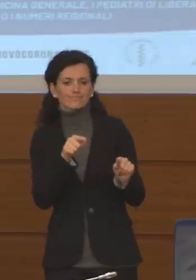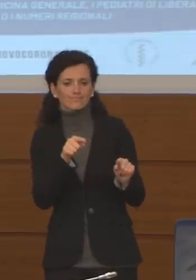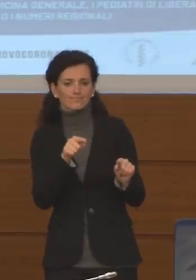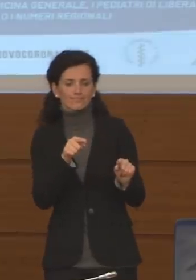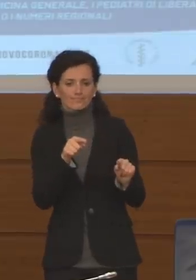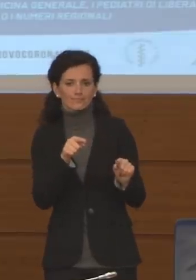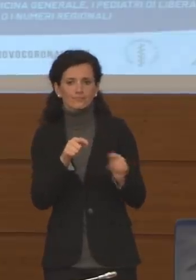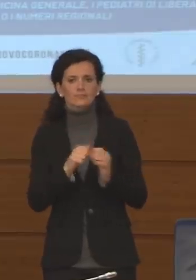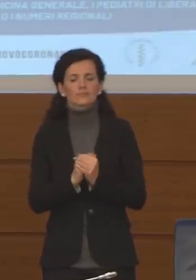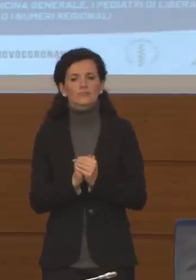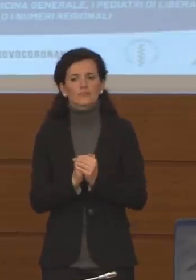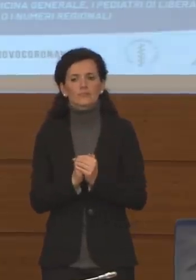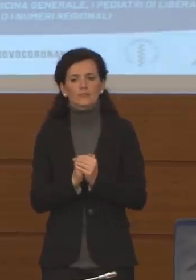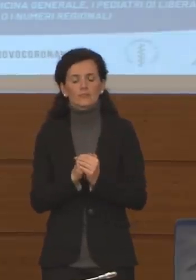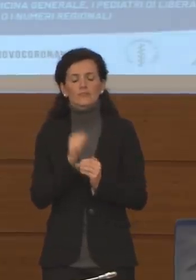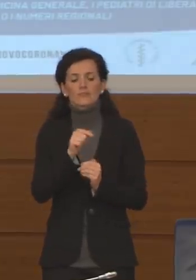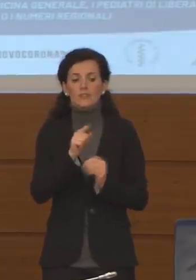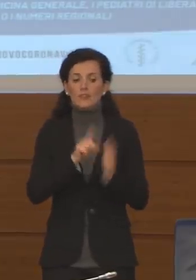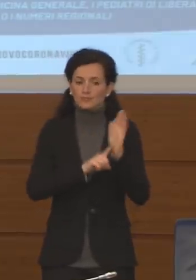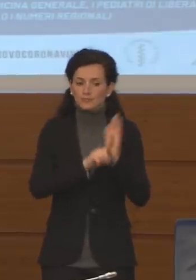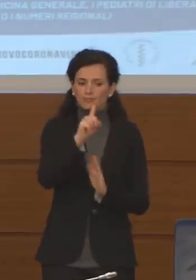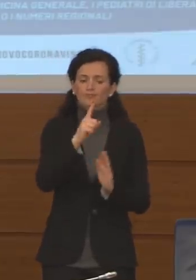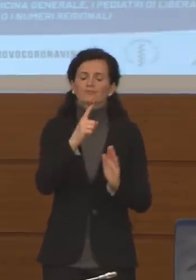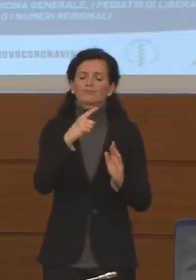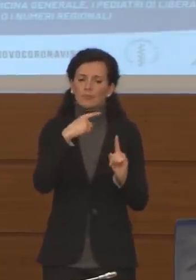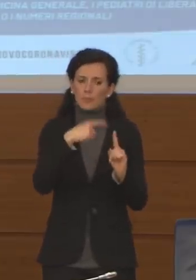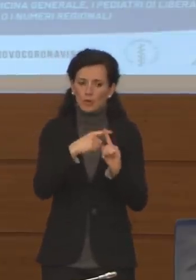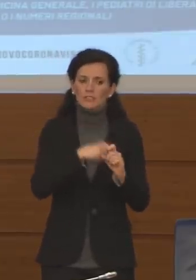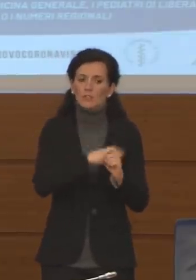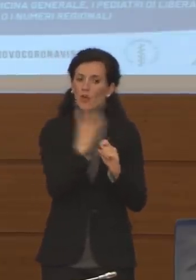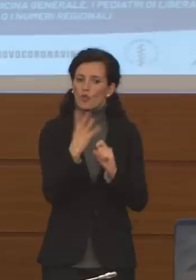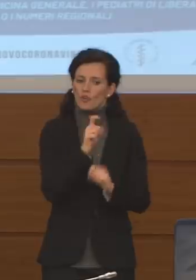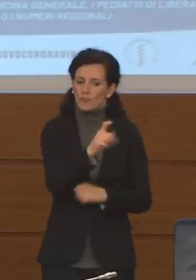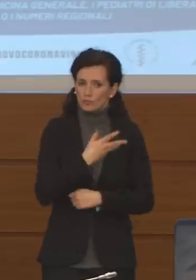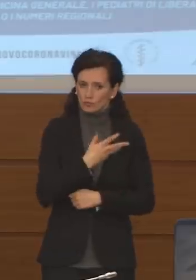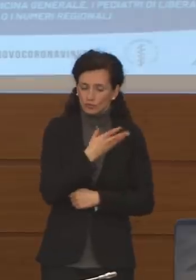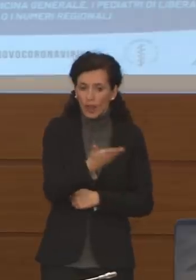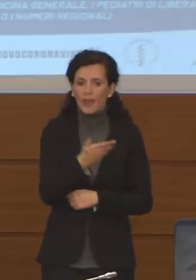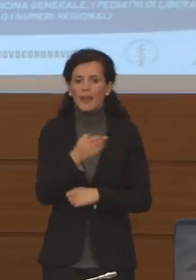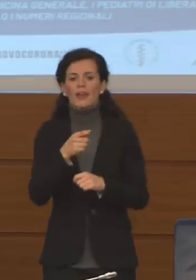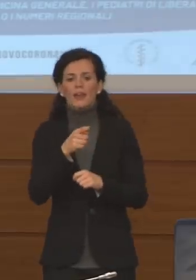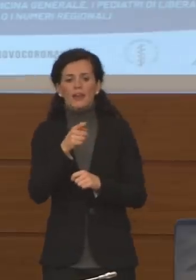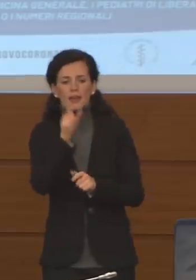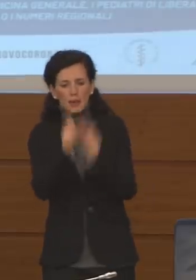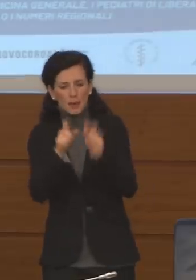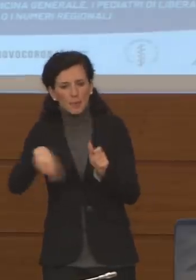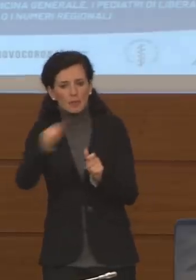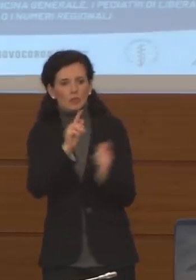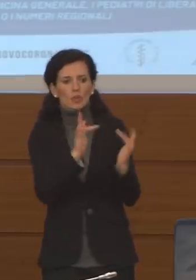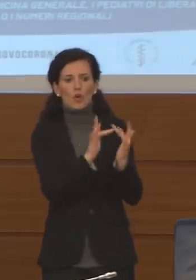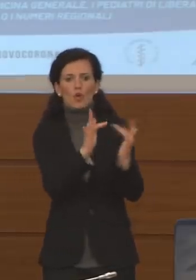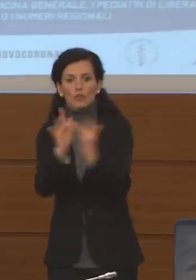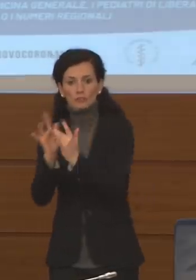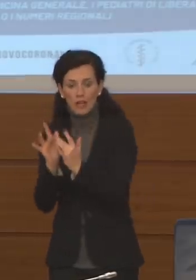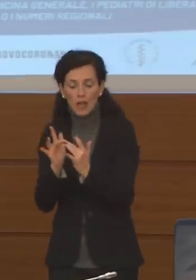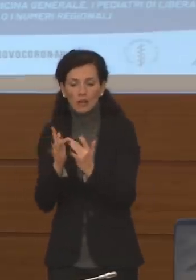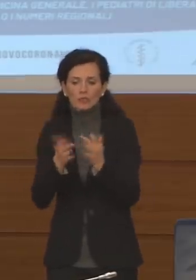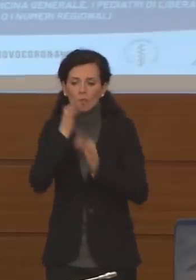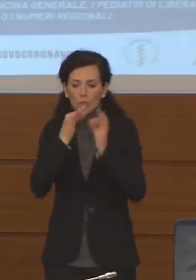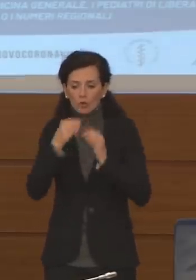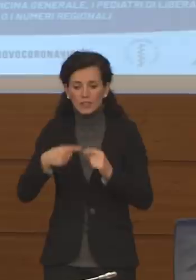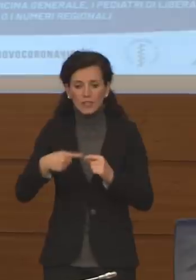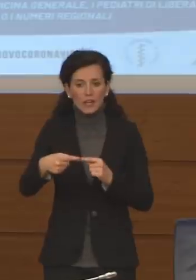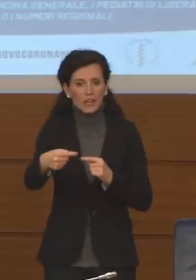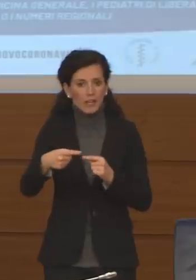sono sia positivi sia contatti stretti e quindi realtà nei prossimi giorni riusciremo a dare un quadro più